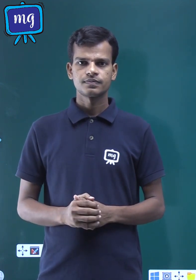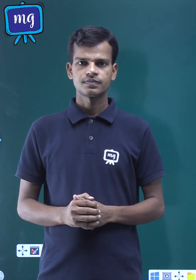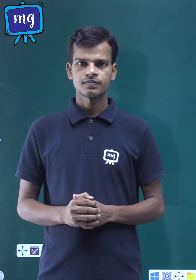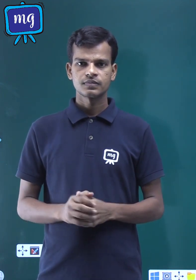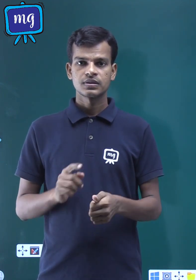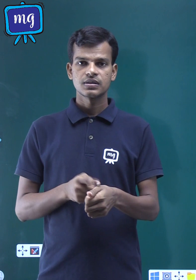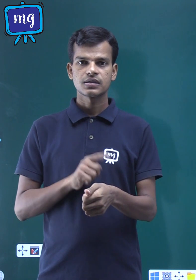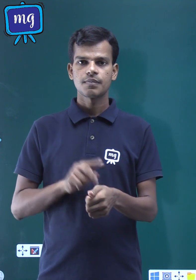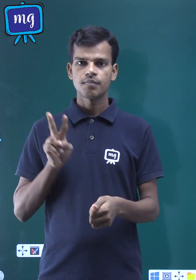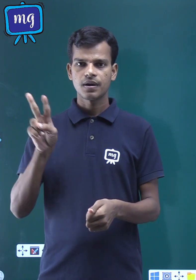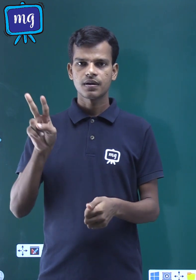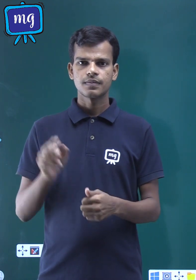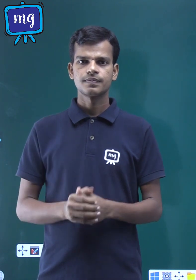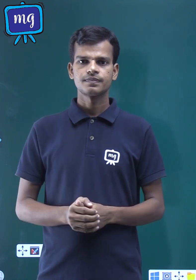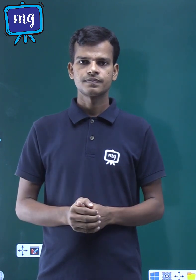जिसका मान